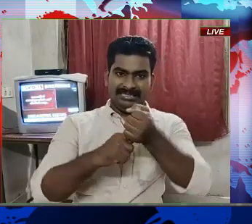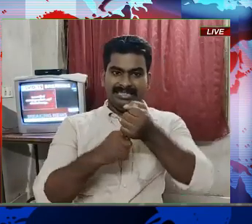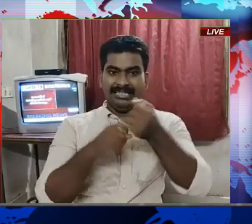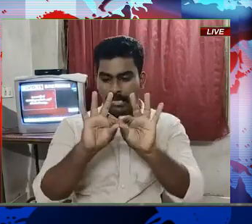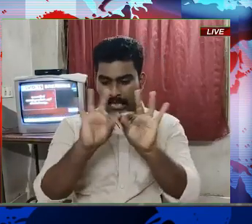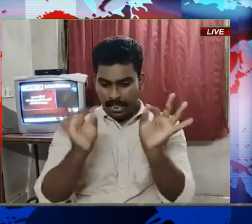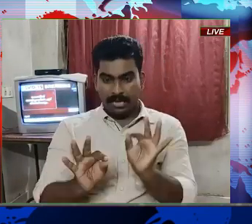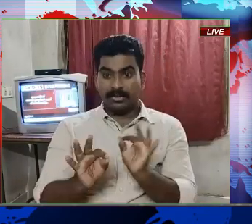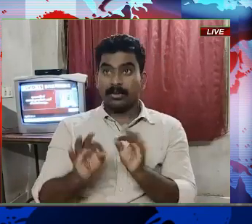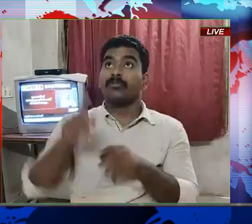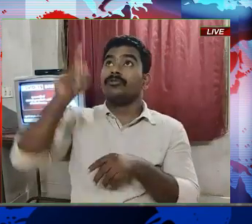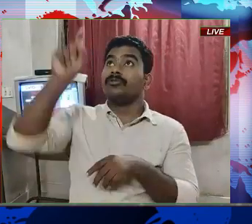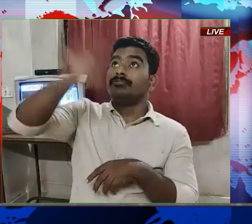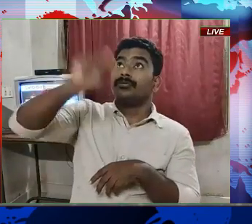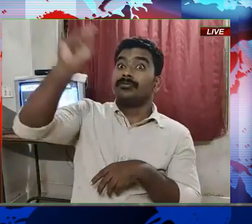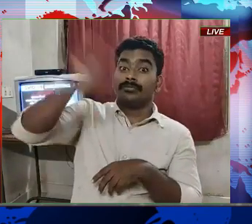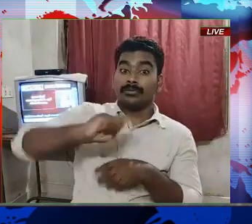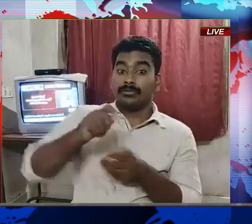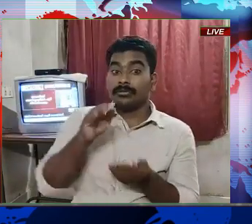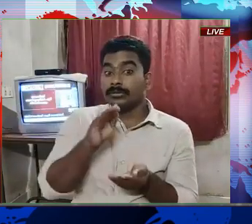നശിച്ചു പോകുന്ന വിളകളല്ല.